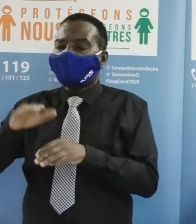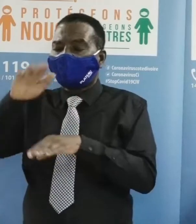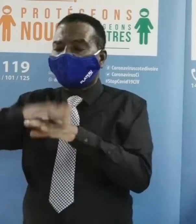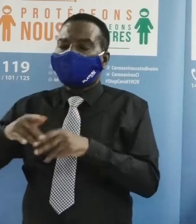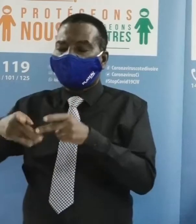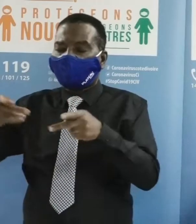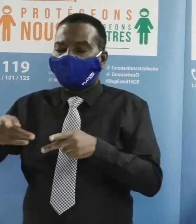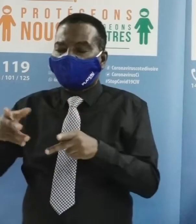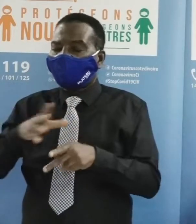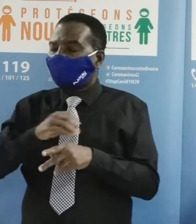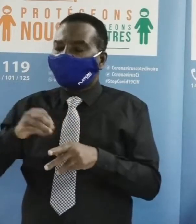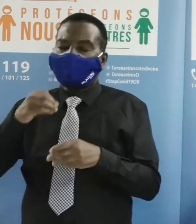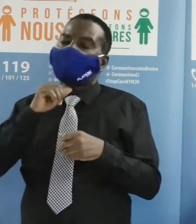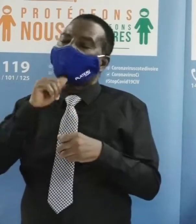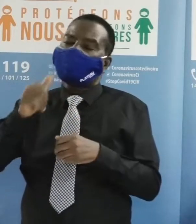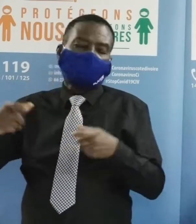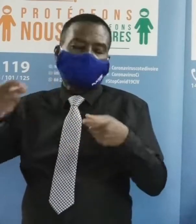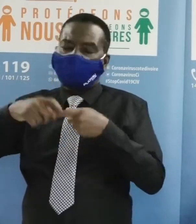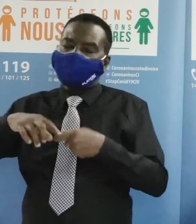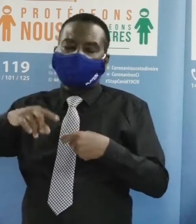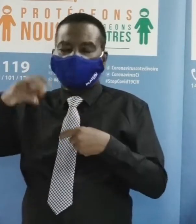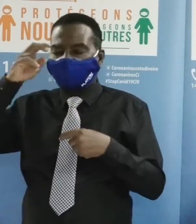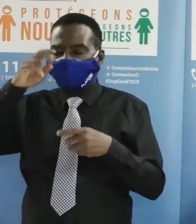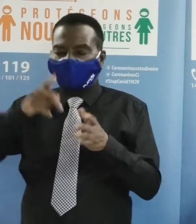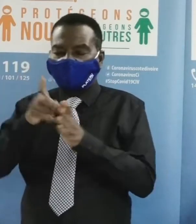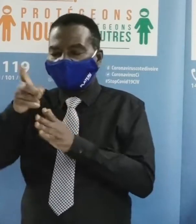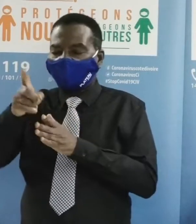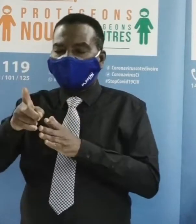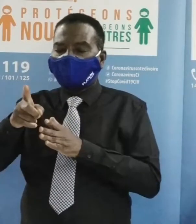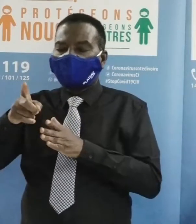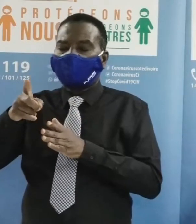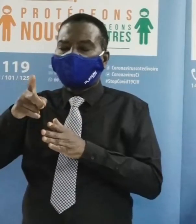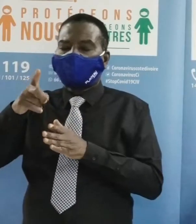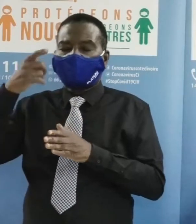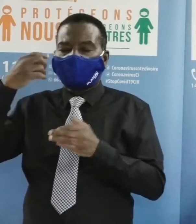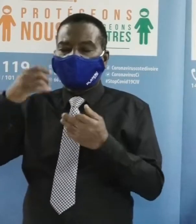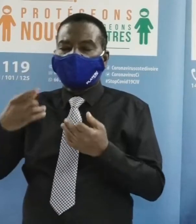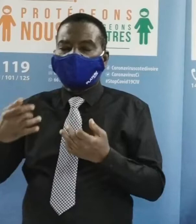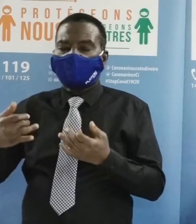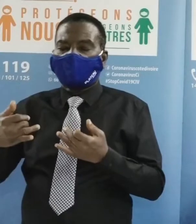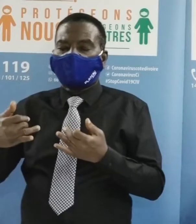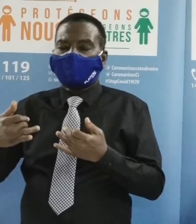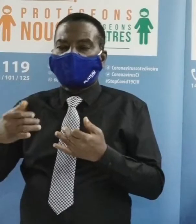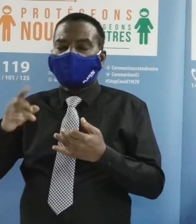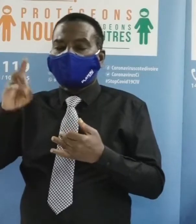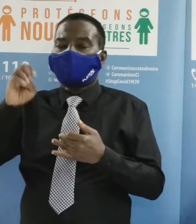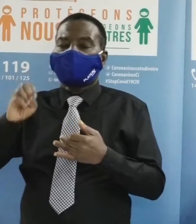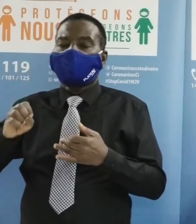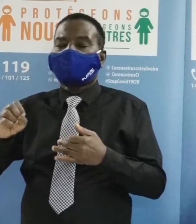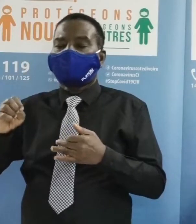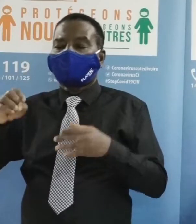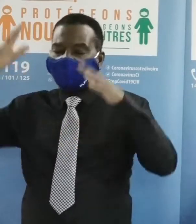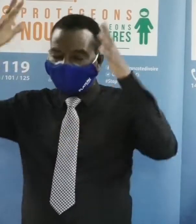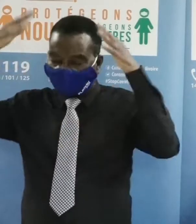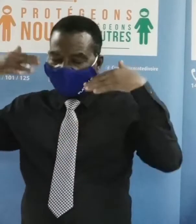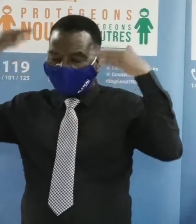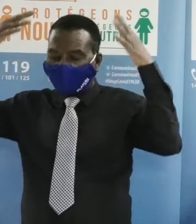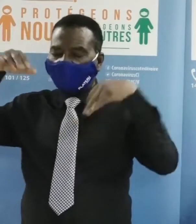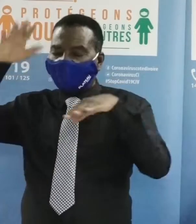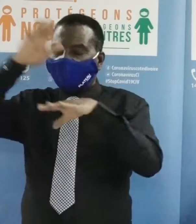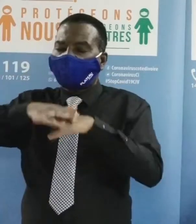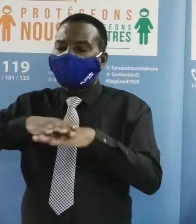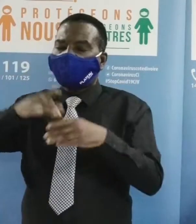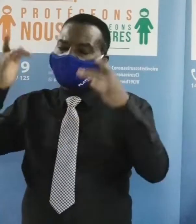fragilisé sinon y'a pas de lien direct en tout cas à la colère a alors acquis et de la connaissance de l'effet de la pluie sur